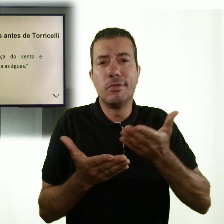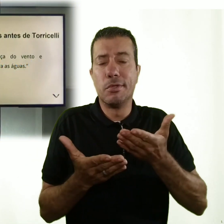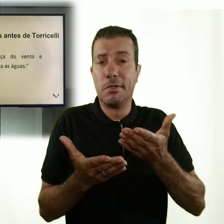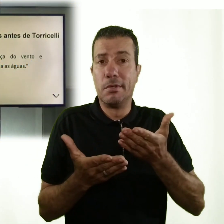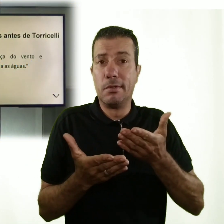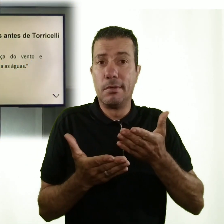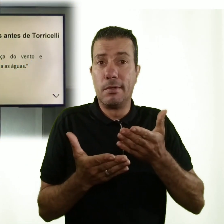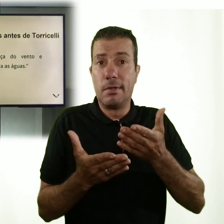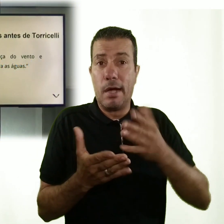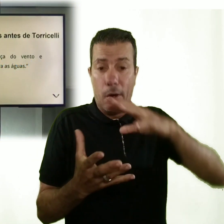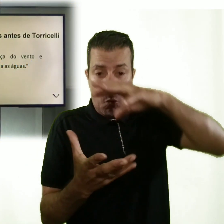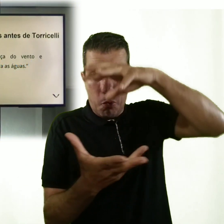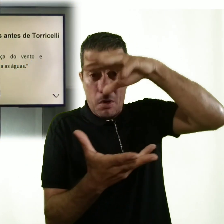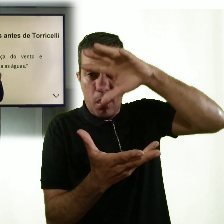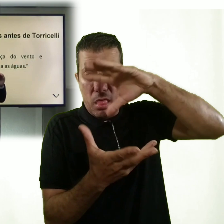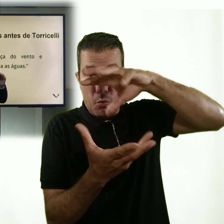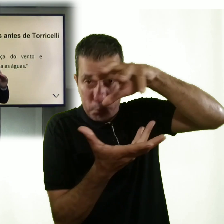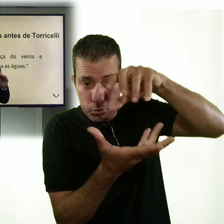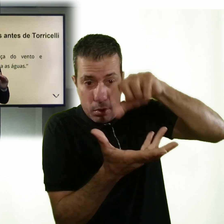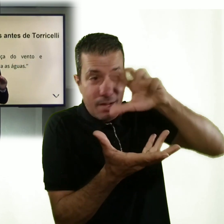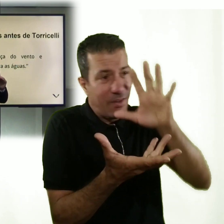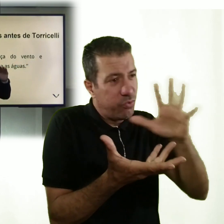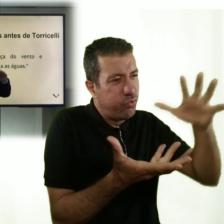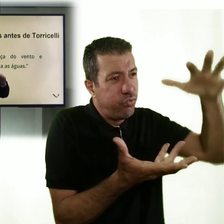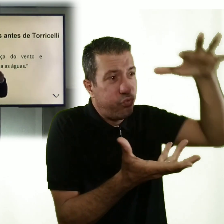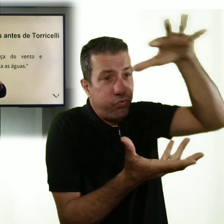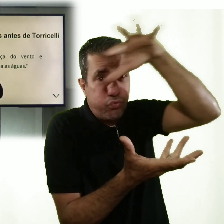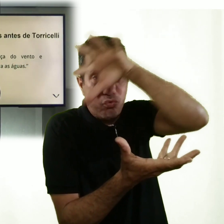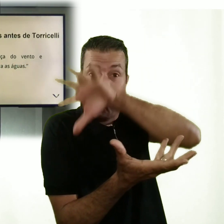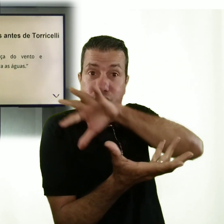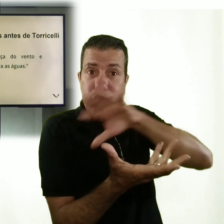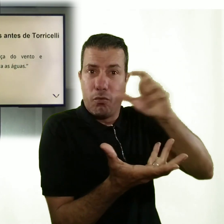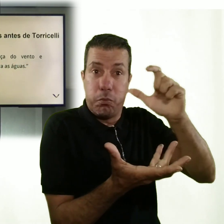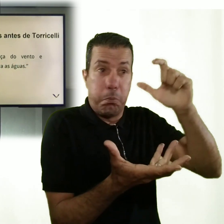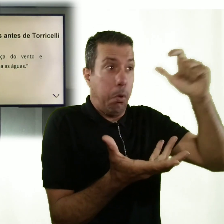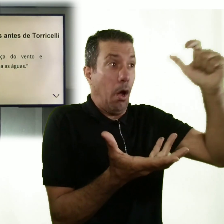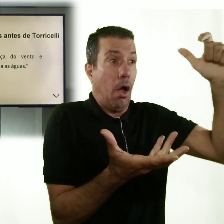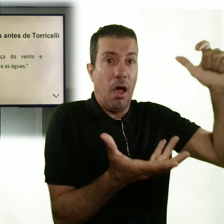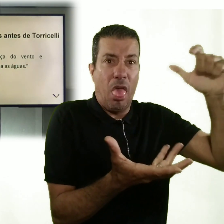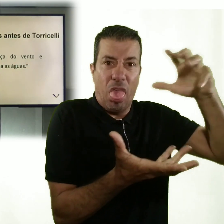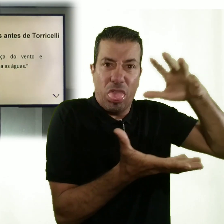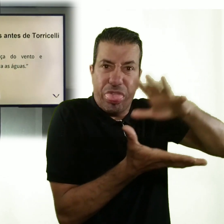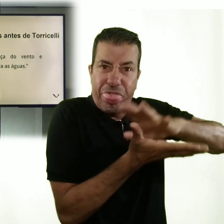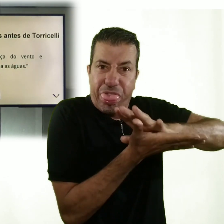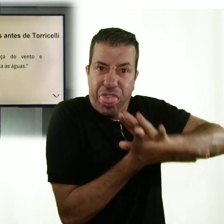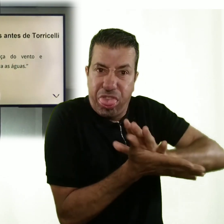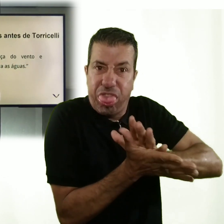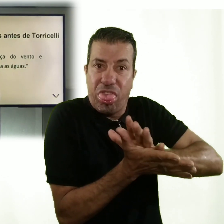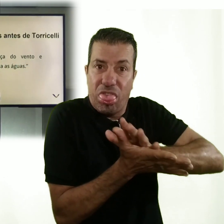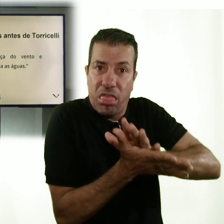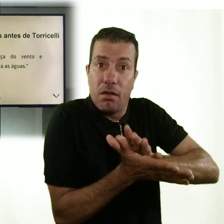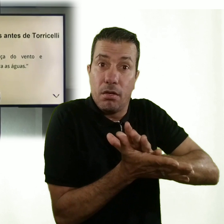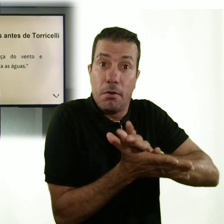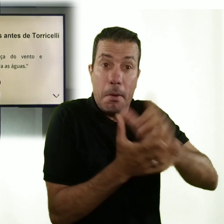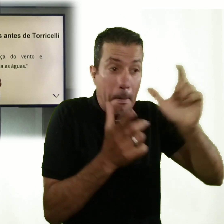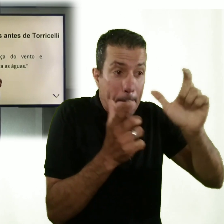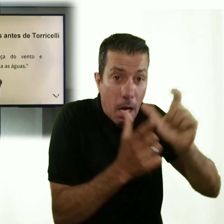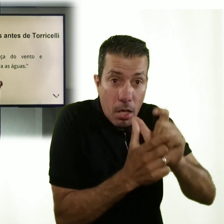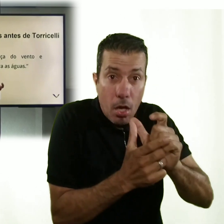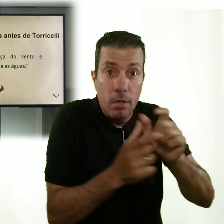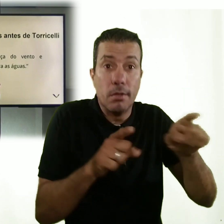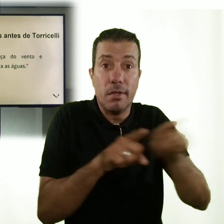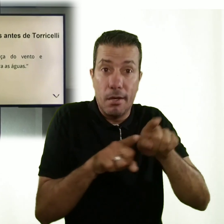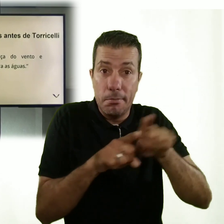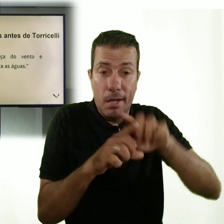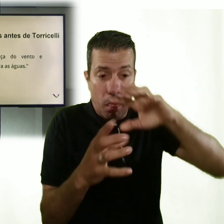atmosférica ela é feita de um jeito que, se ela fosse um pouco maior, a gente seria achatado. E se ela fosse menor, pela rotação